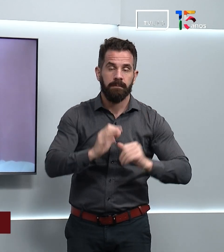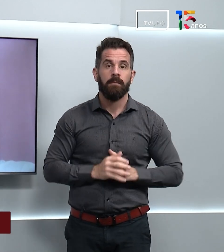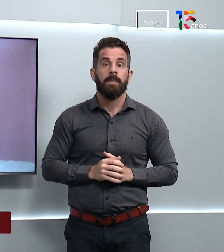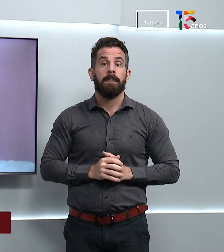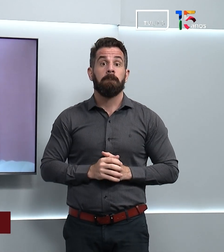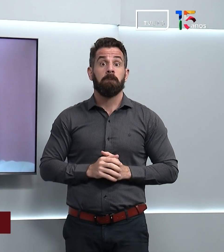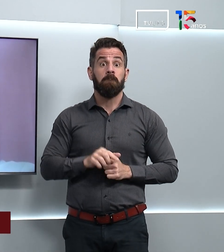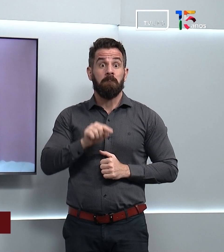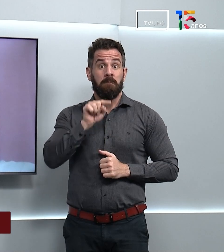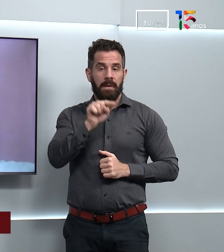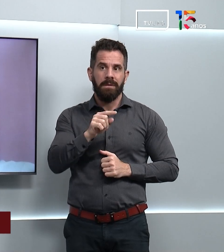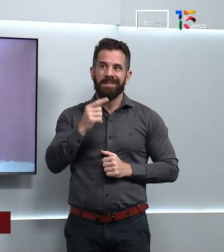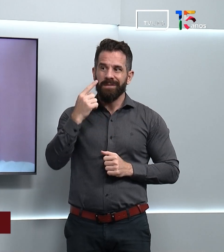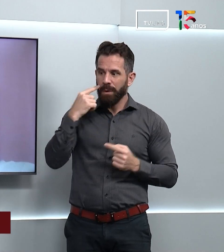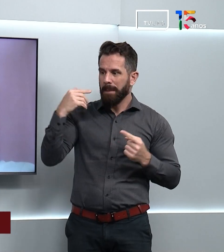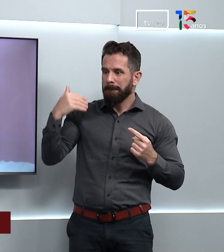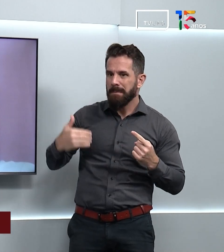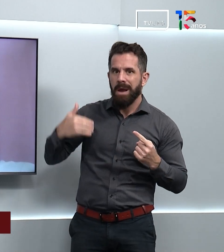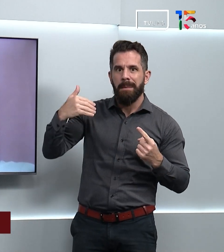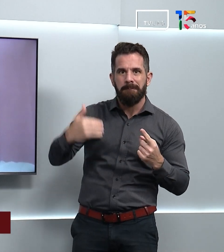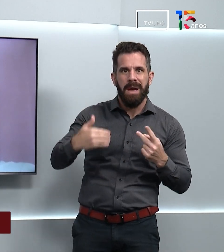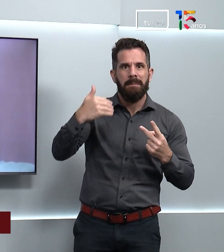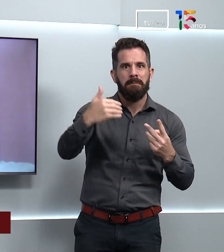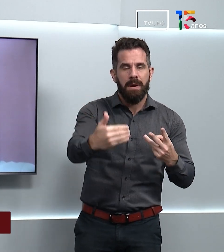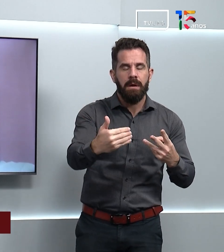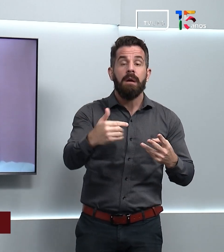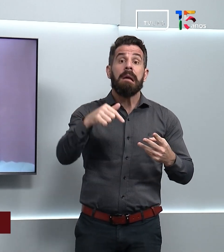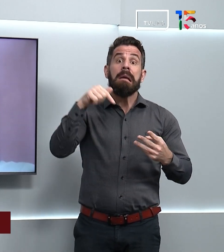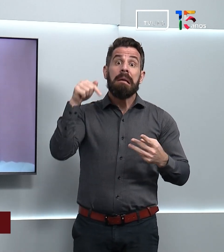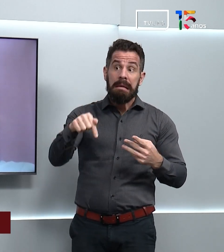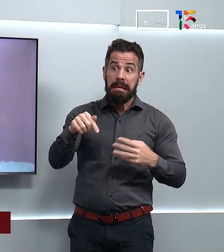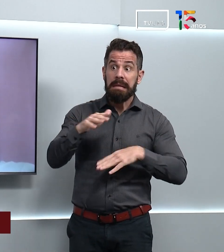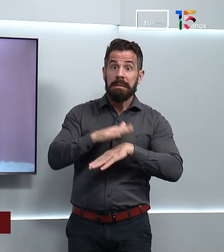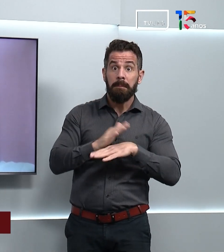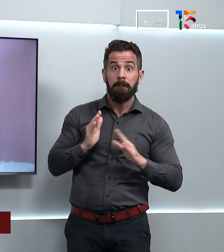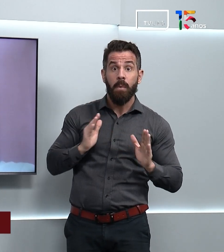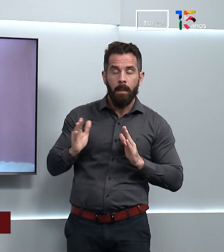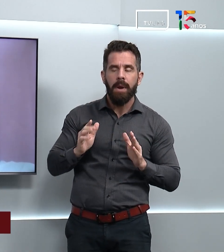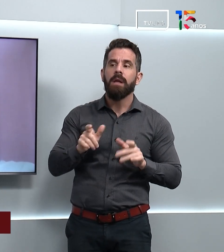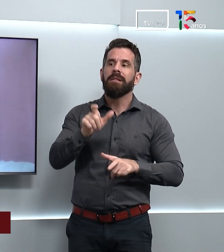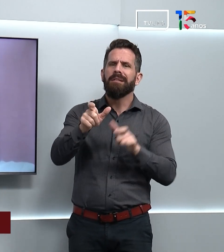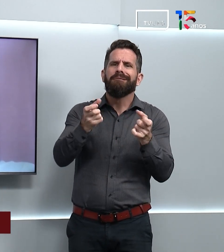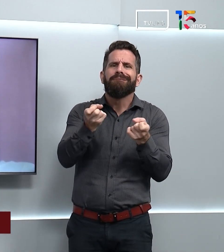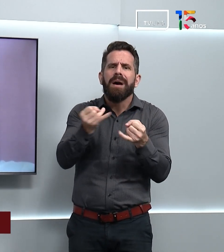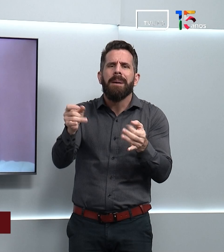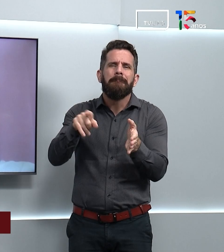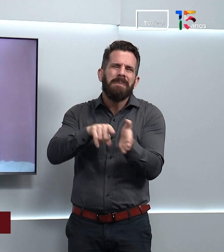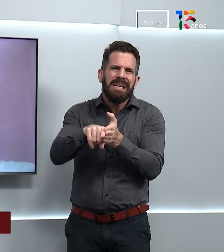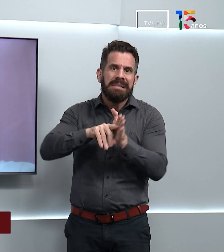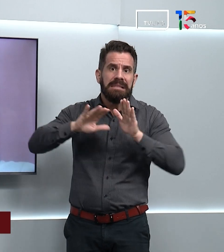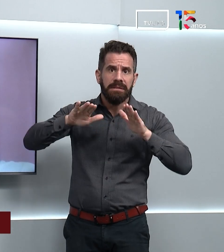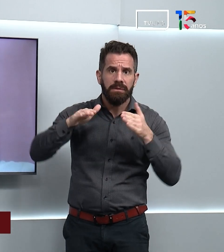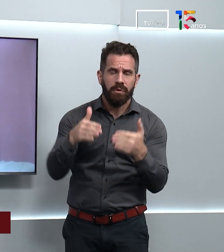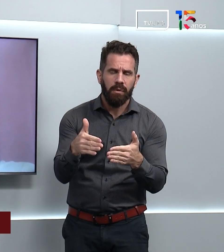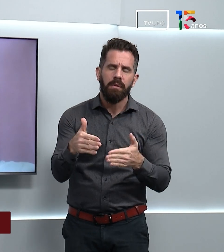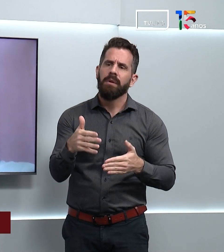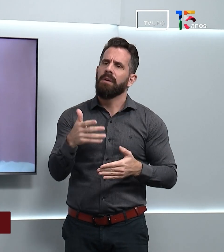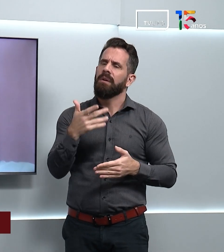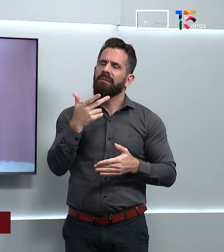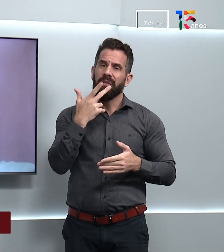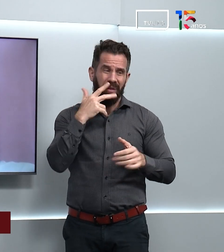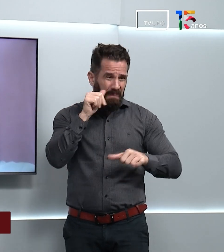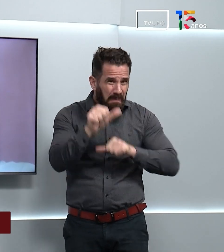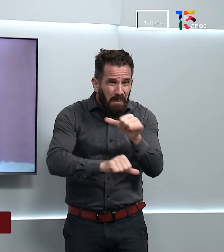Então, nesse meio tempo, como você mencionou, vários especialistas estavam demonstrando que muitas alterações eram